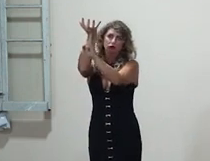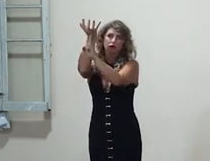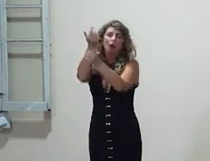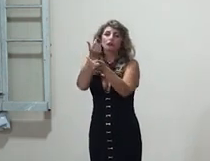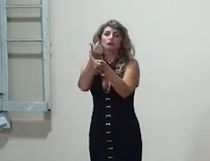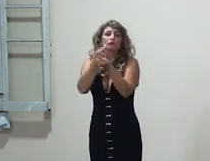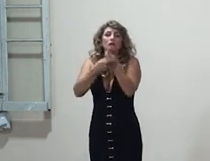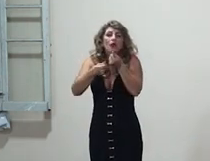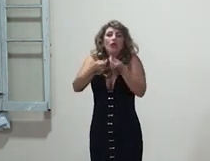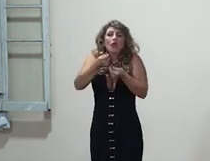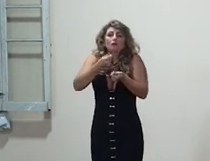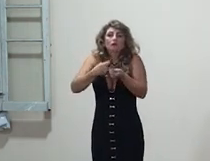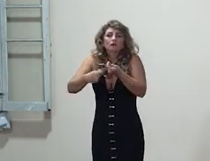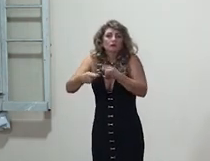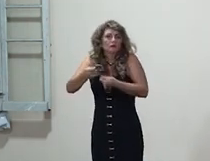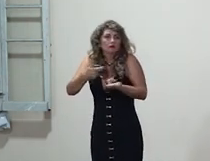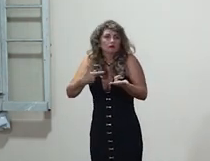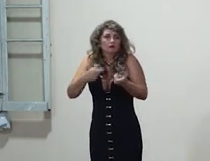renda.